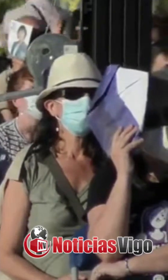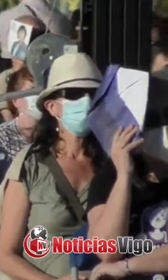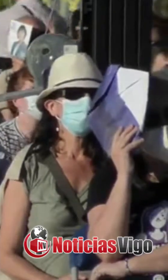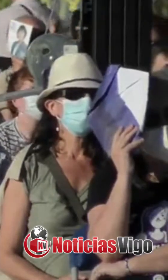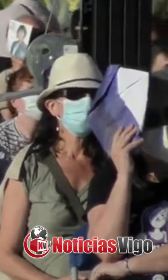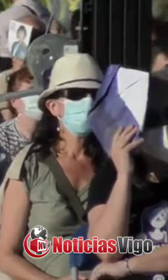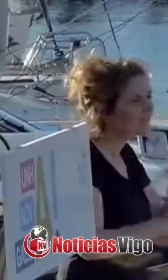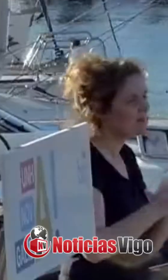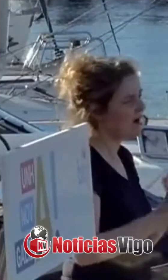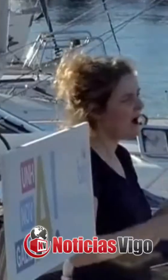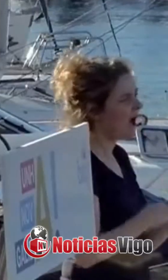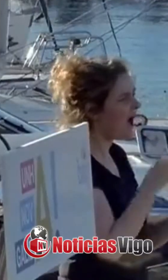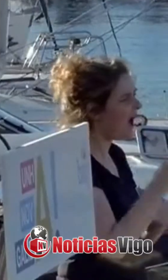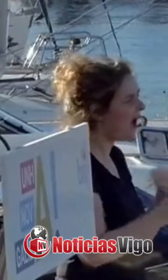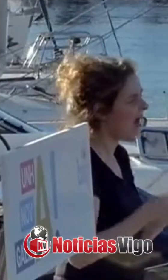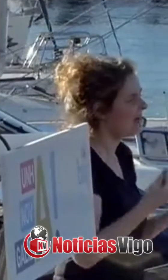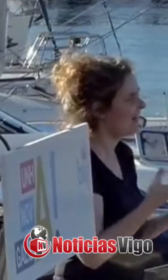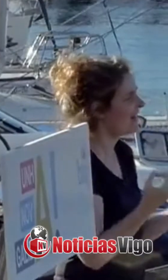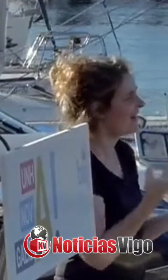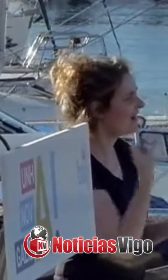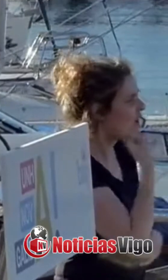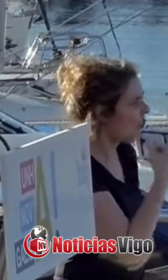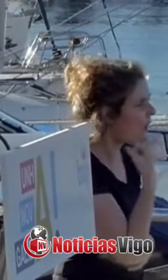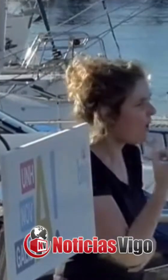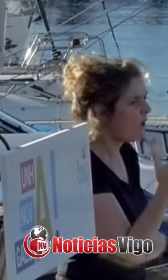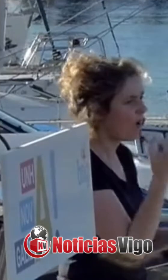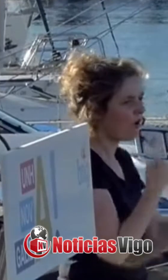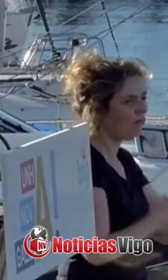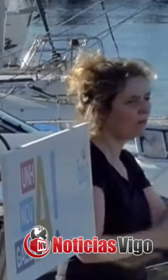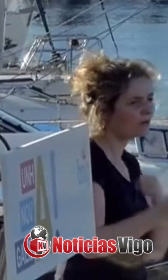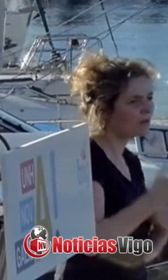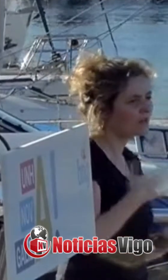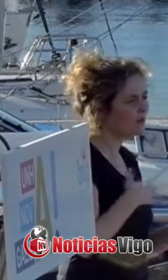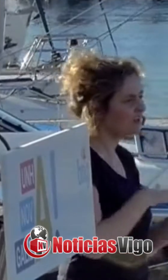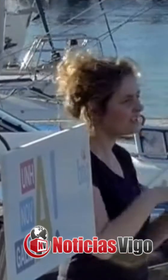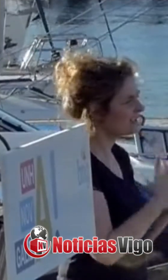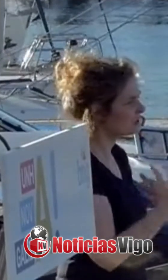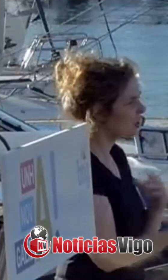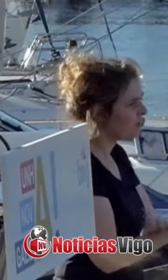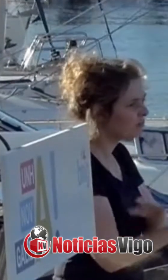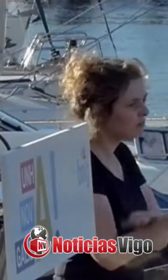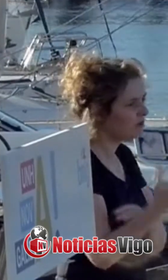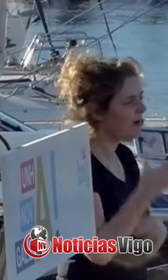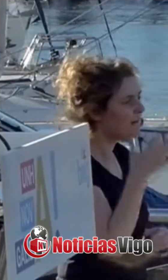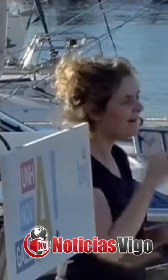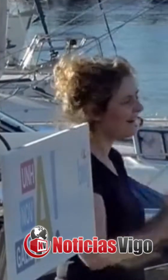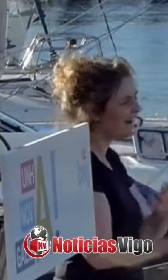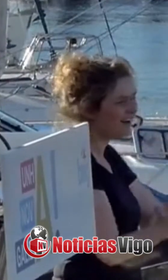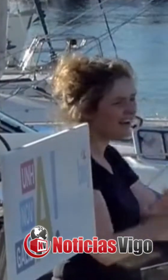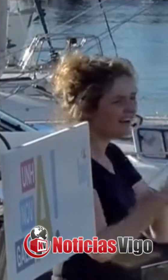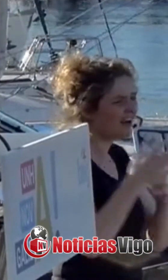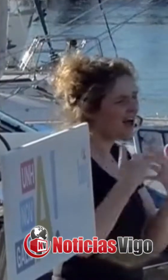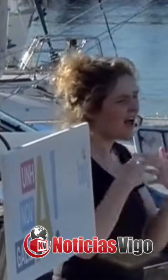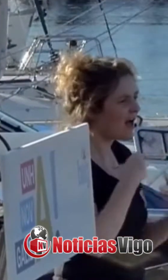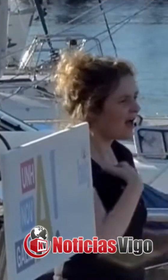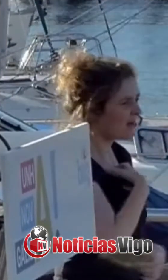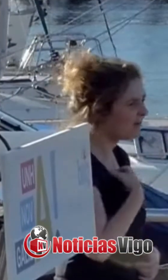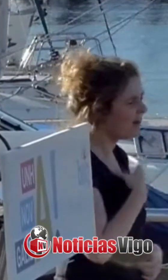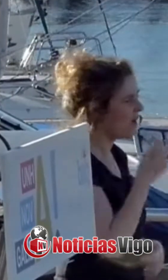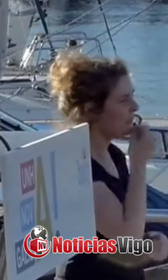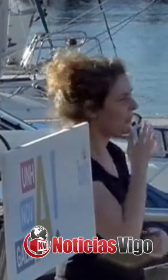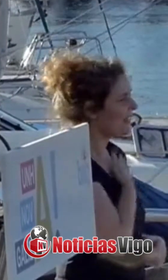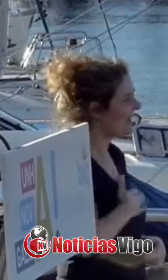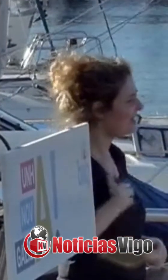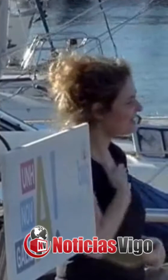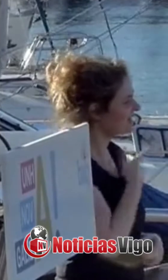Decidamos que facer coa enerxía, coa forro, con nosos sectores productivos para que xeren emprego e benestar para os galegos e as